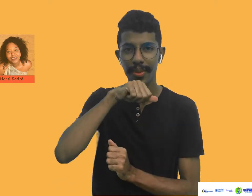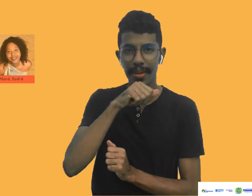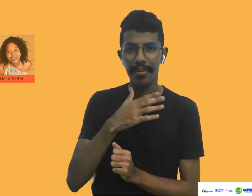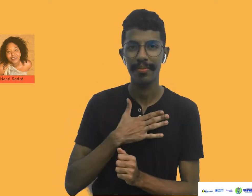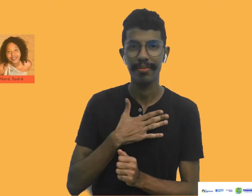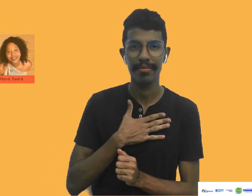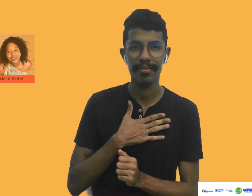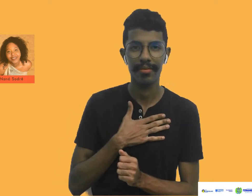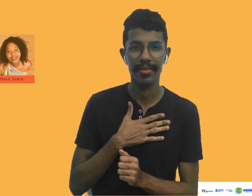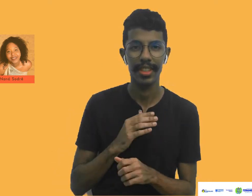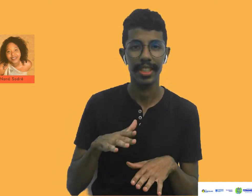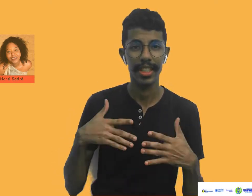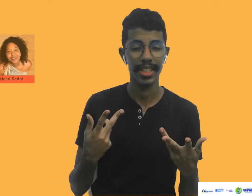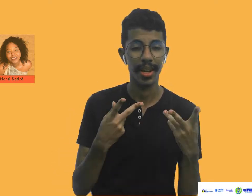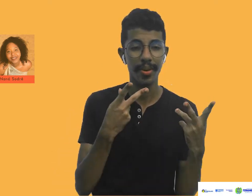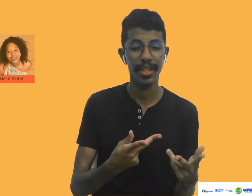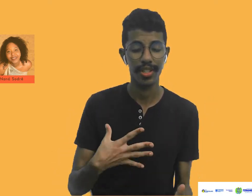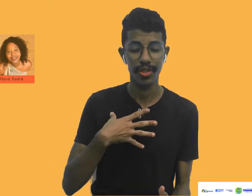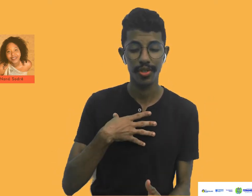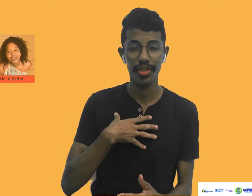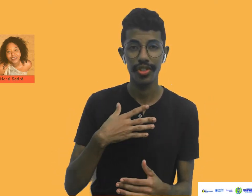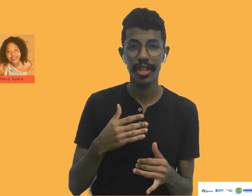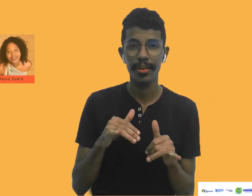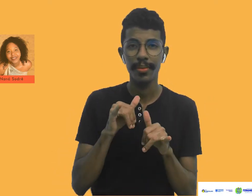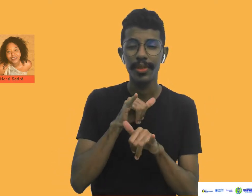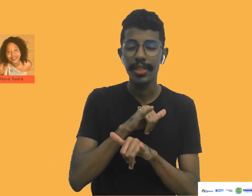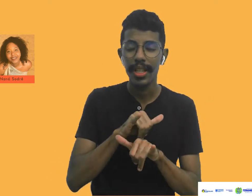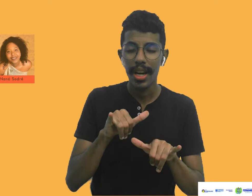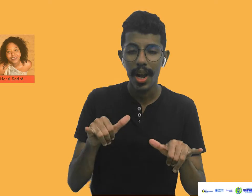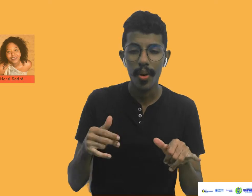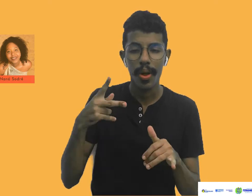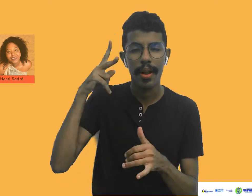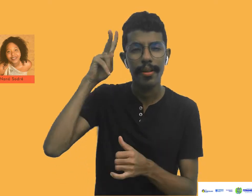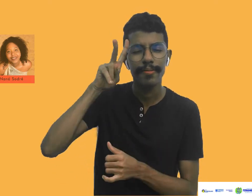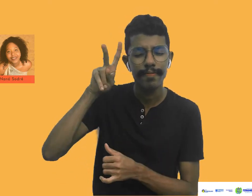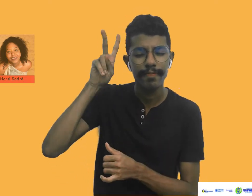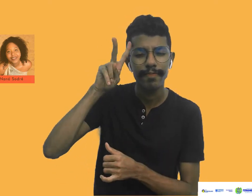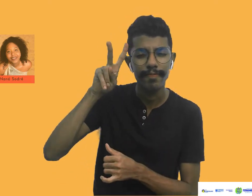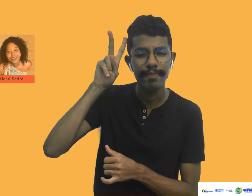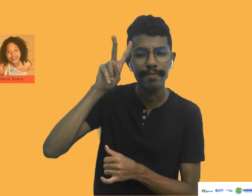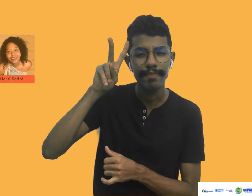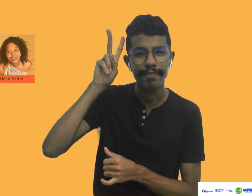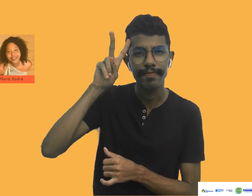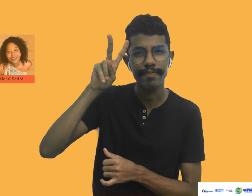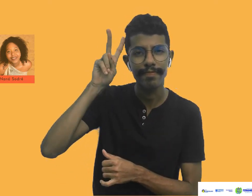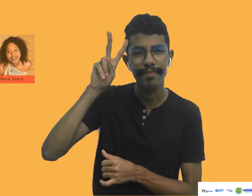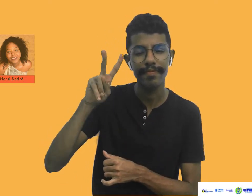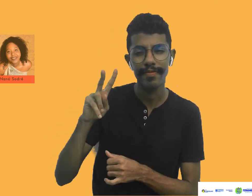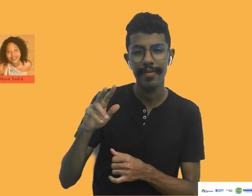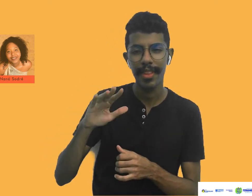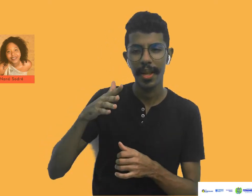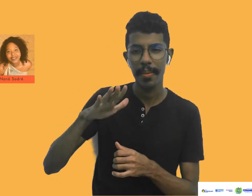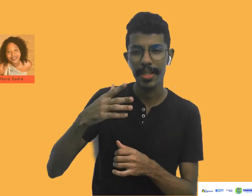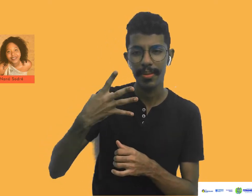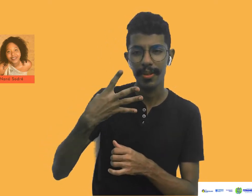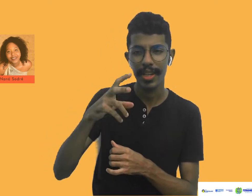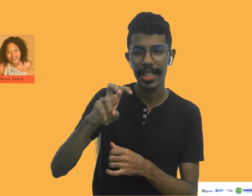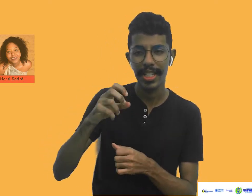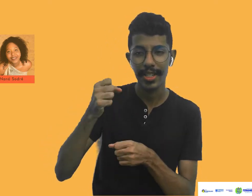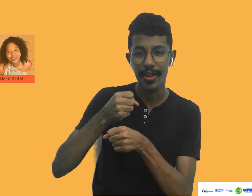isso tudo de uma forma muito tranquila, esse resgate dessa memória, eu agora,